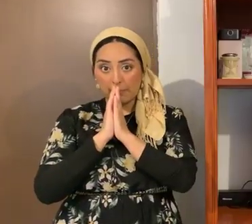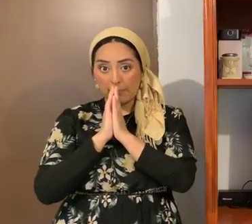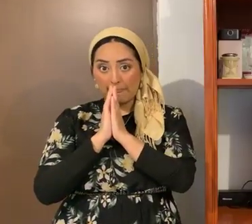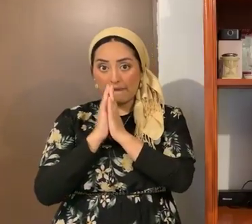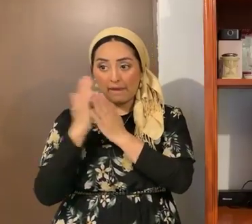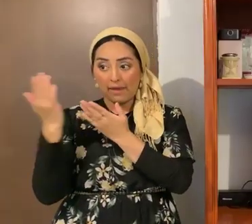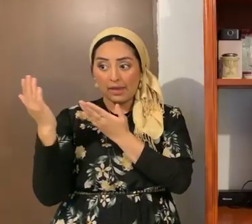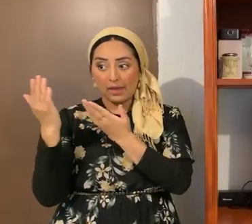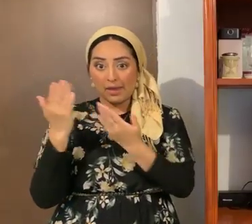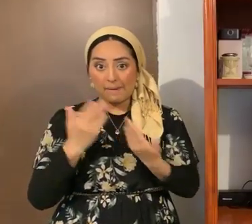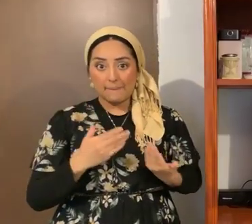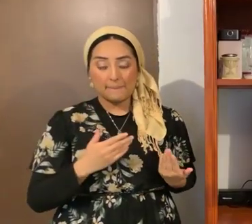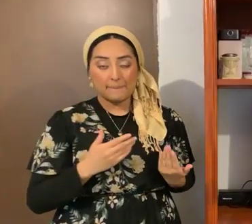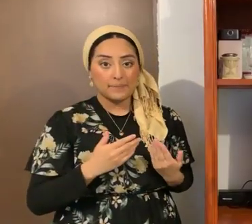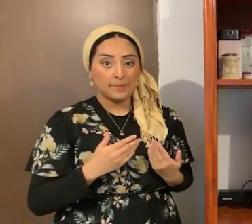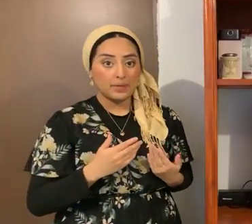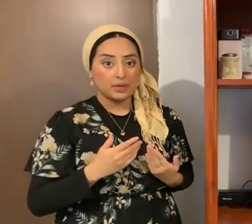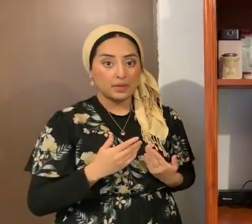venía,